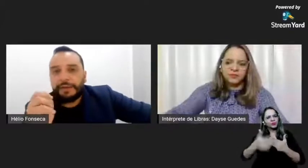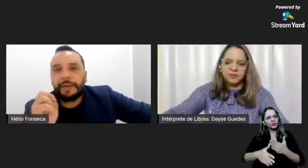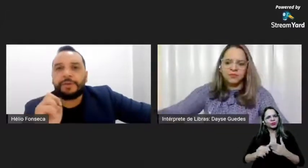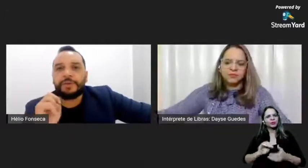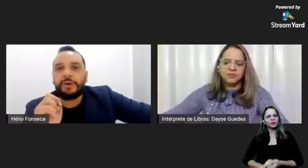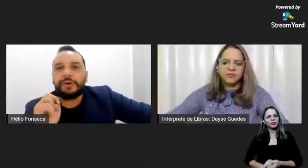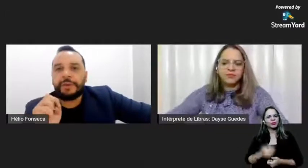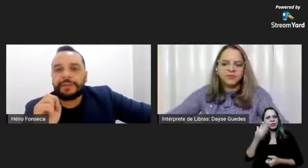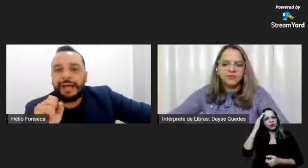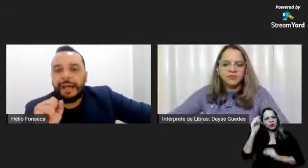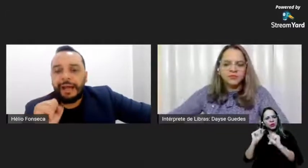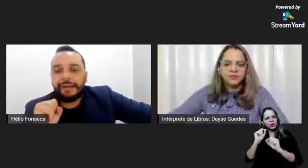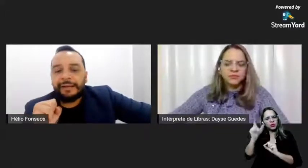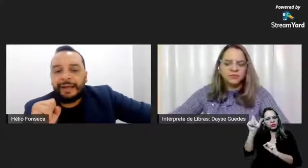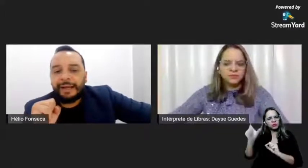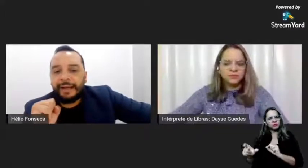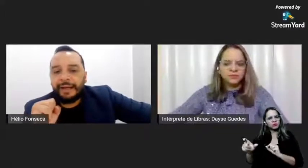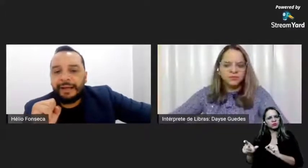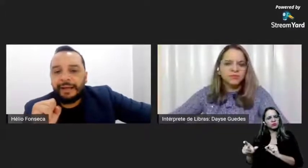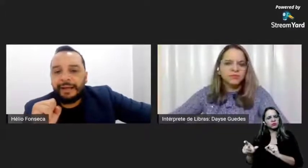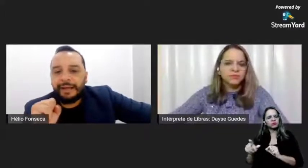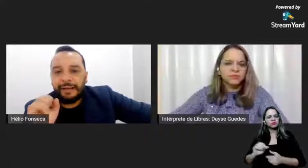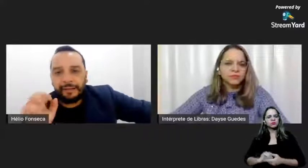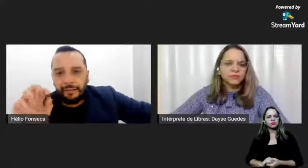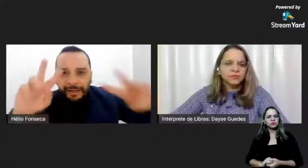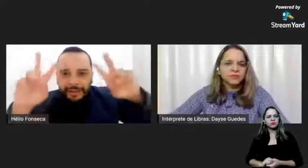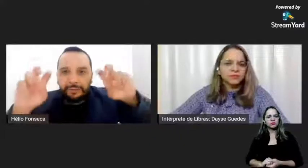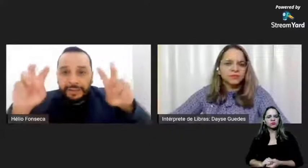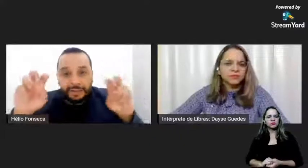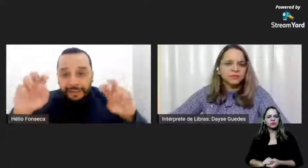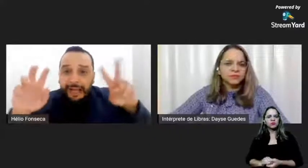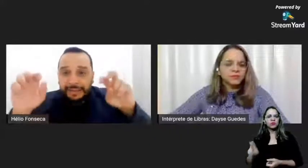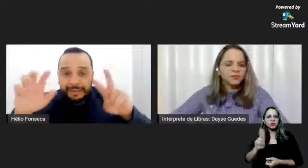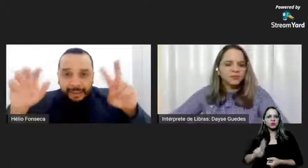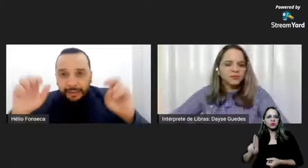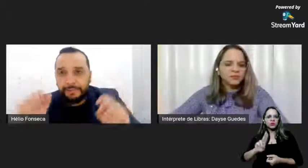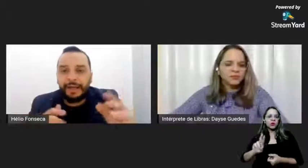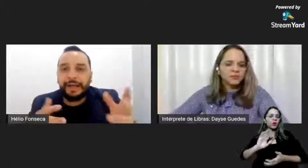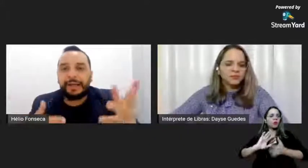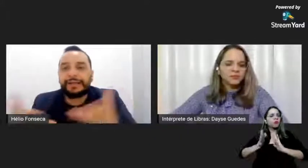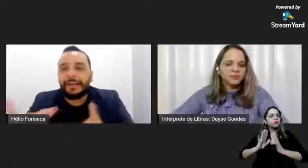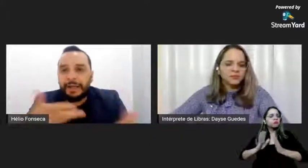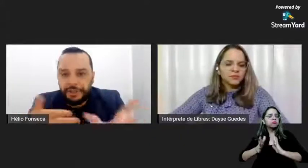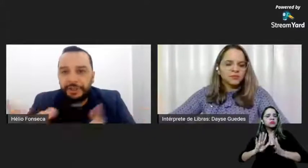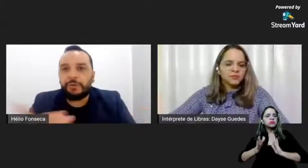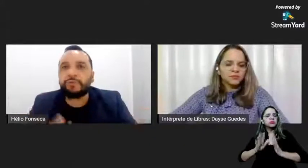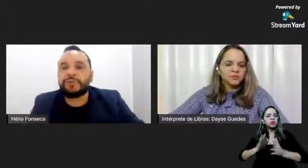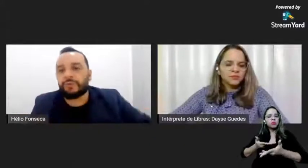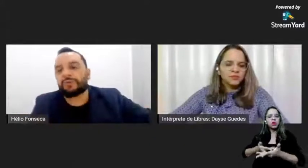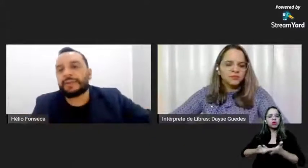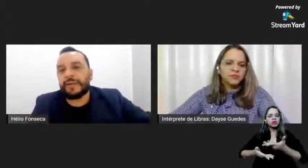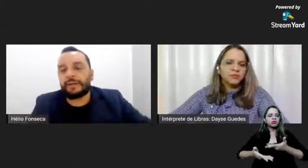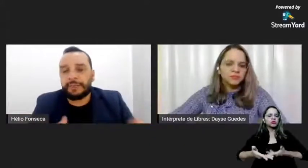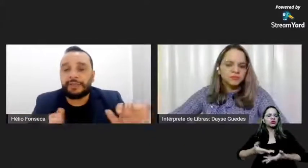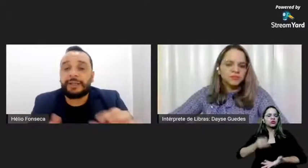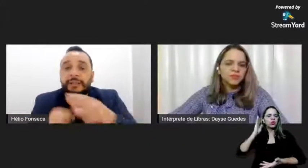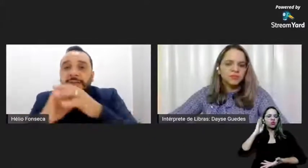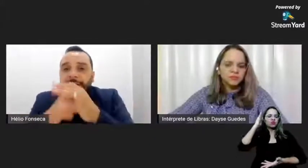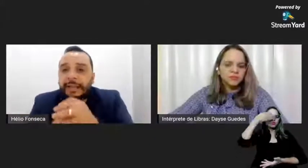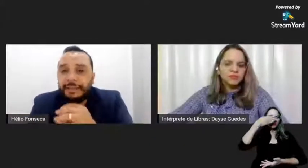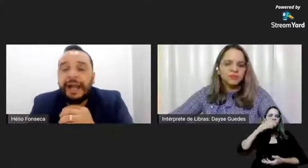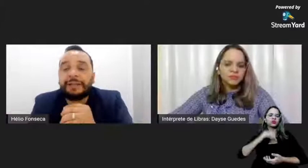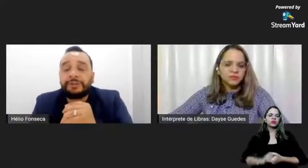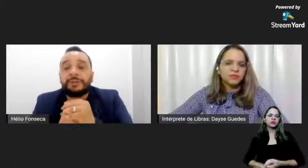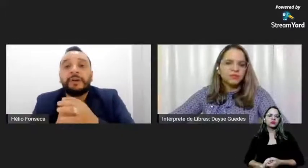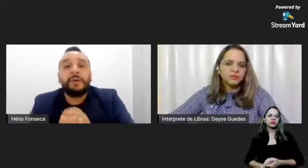pressuposto que a pessoa vai usar uma língua de sinais aí para interagir com o surdo cego, seja ela a